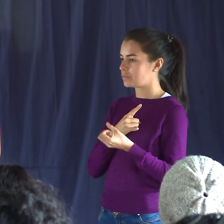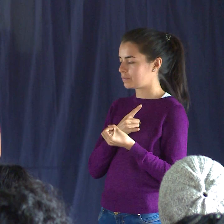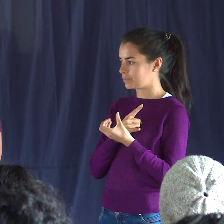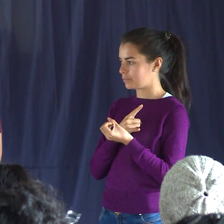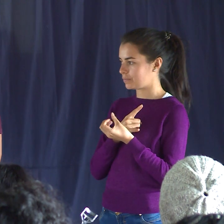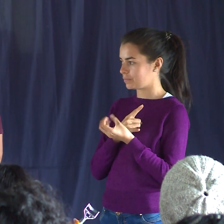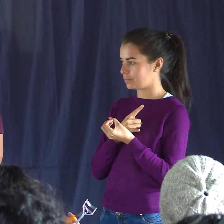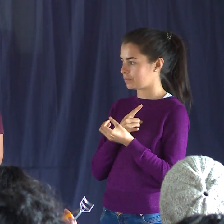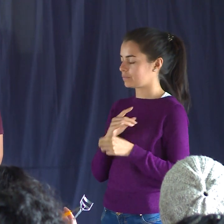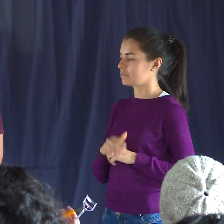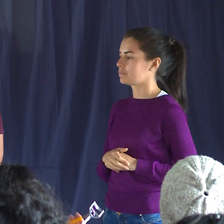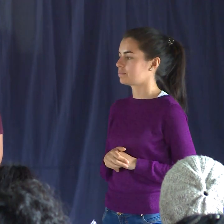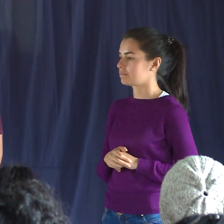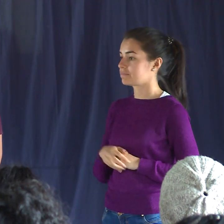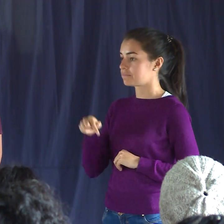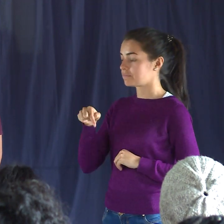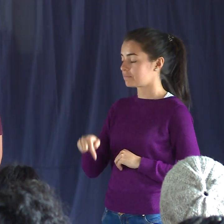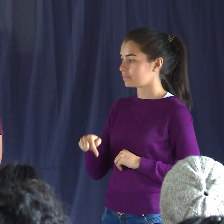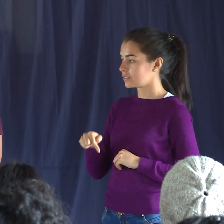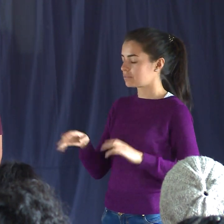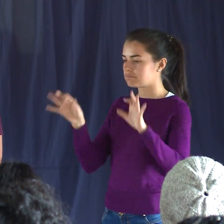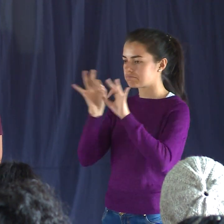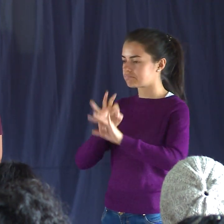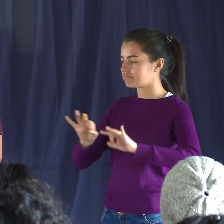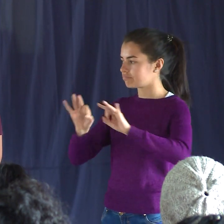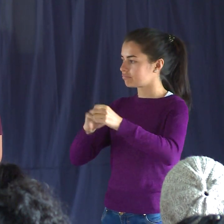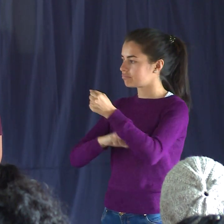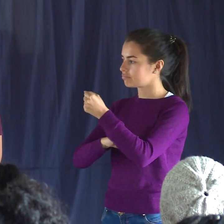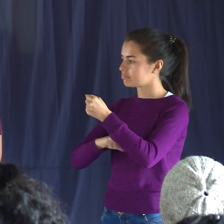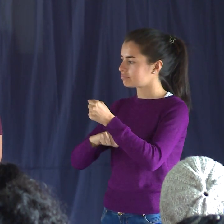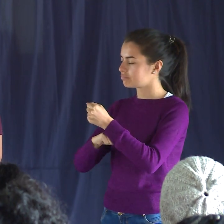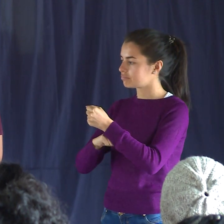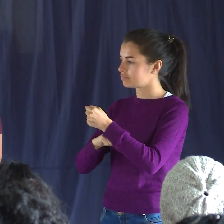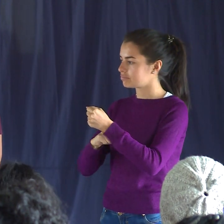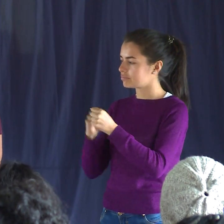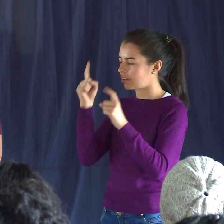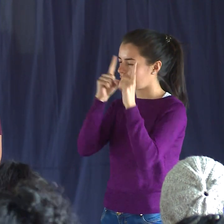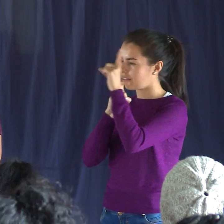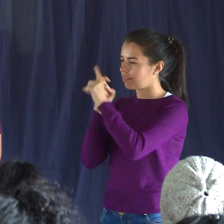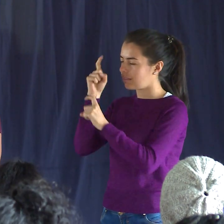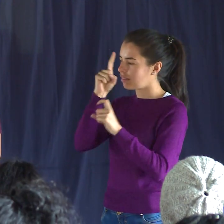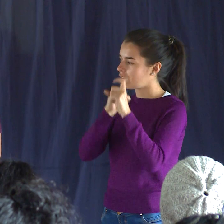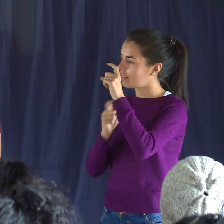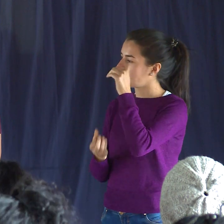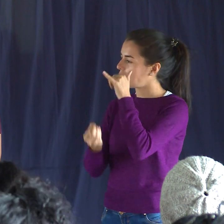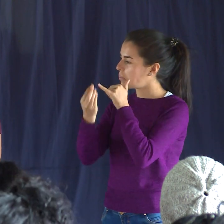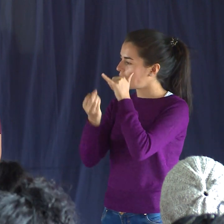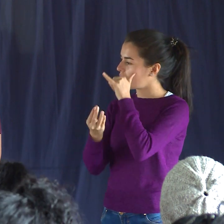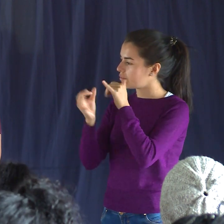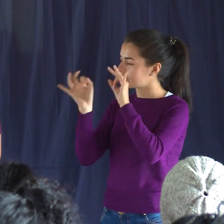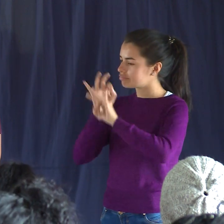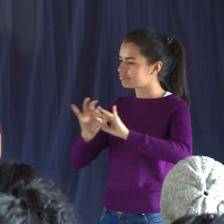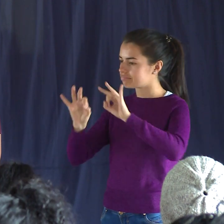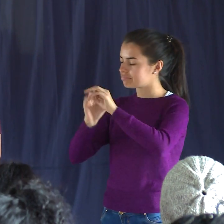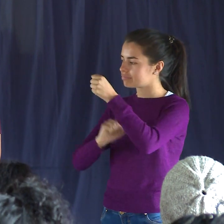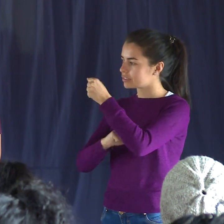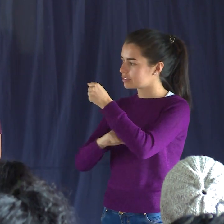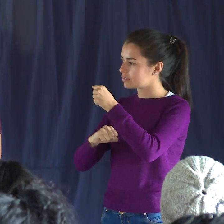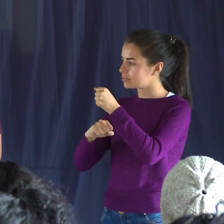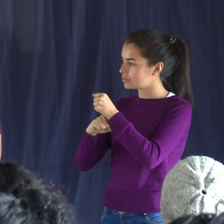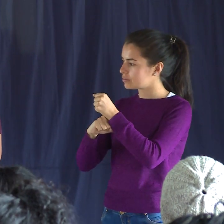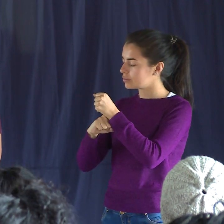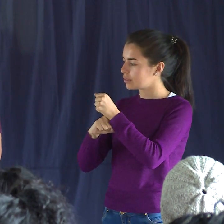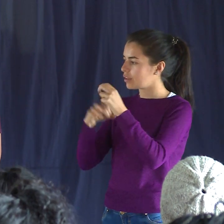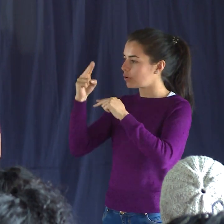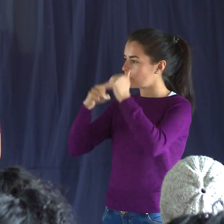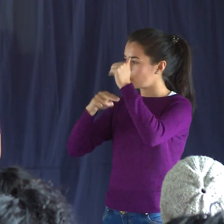Nacional. En este escenario es fundamental promover la reflexión acerca de la pedagogía como elemento fundamental en la